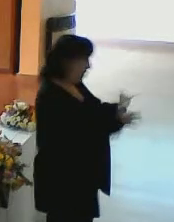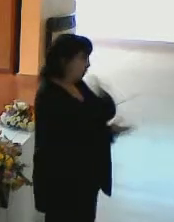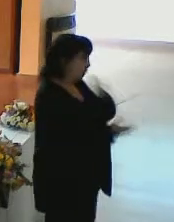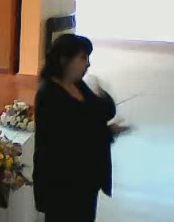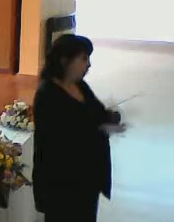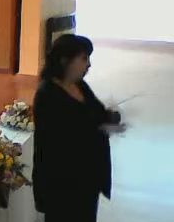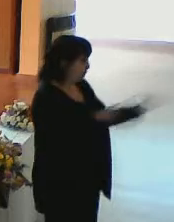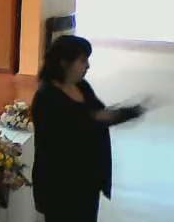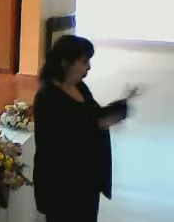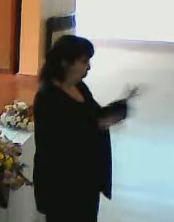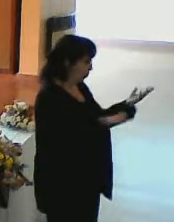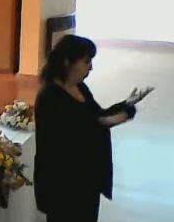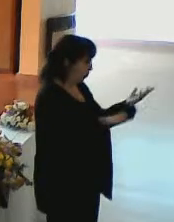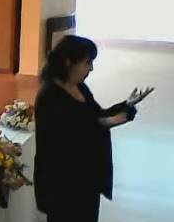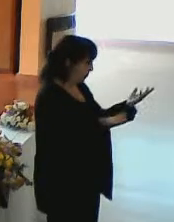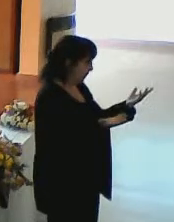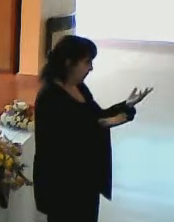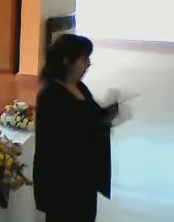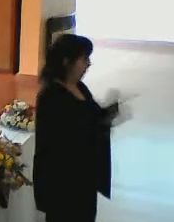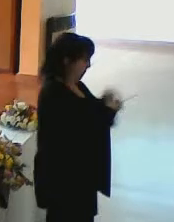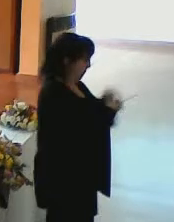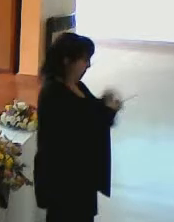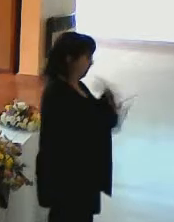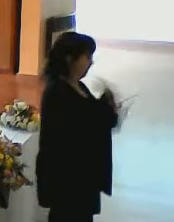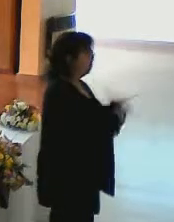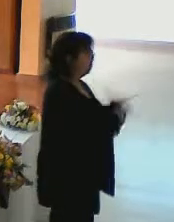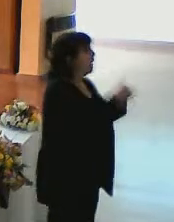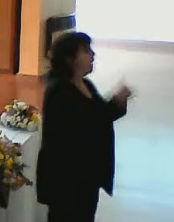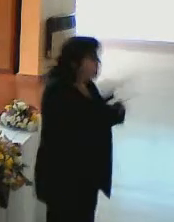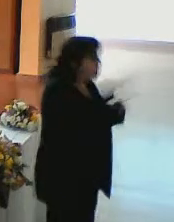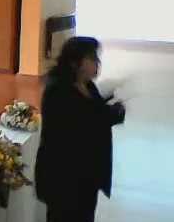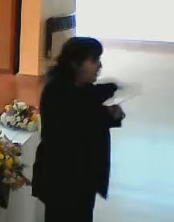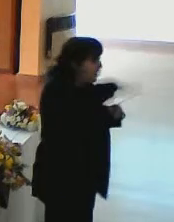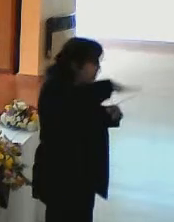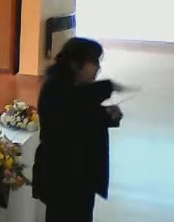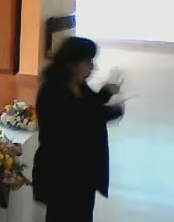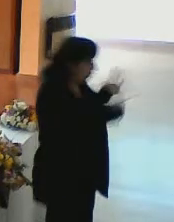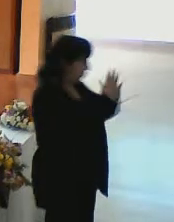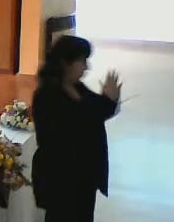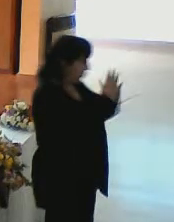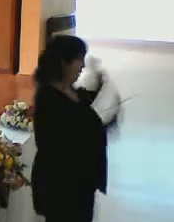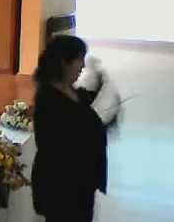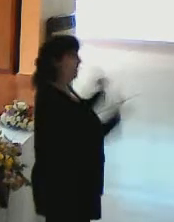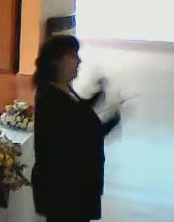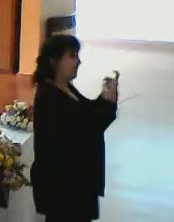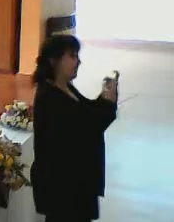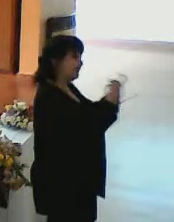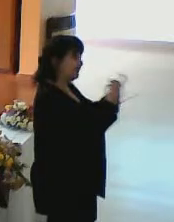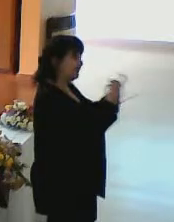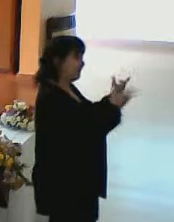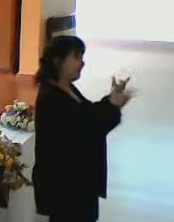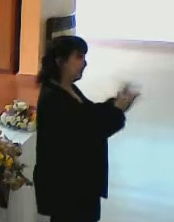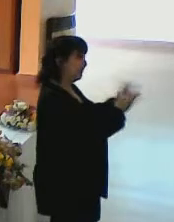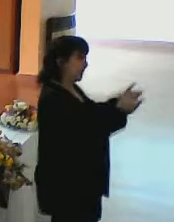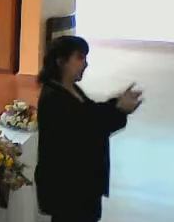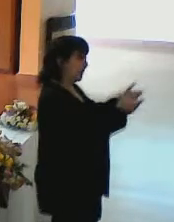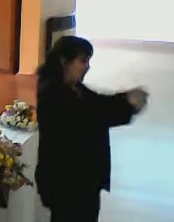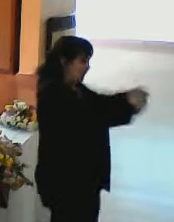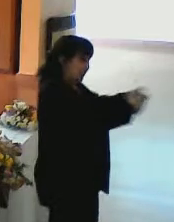no? Y en realidad, los chicos que tienen este problema necesitan un estímulo